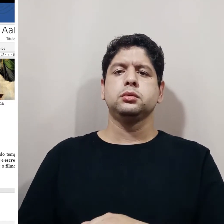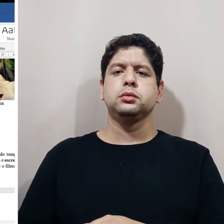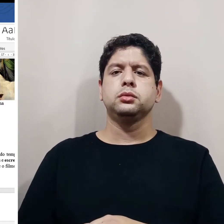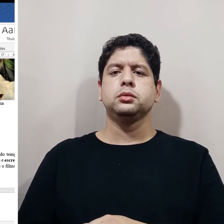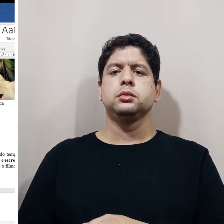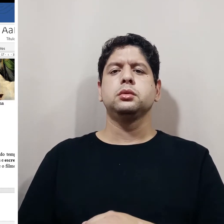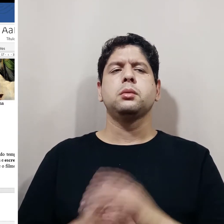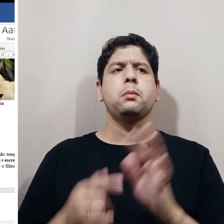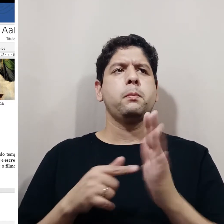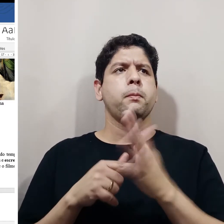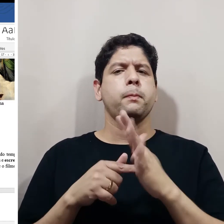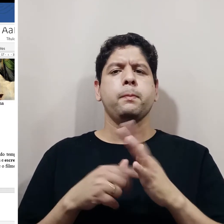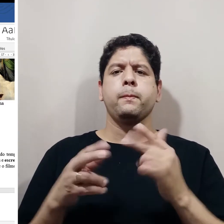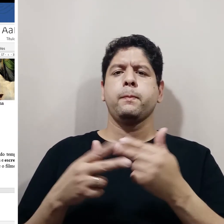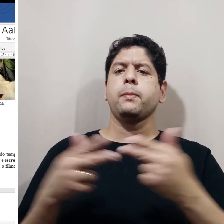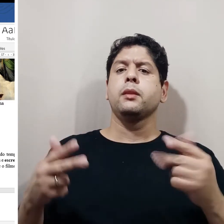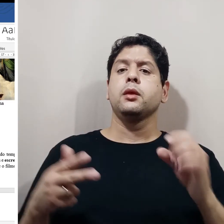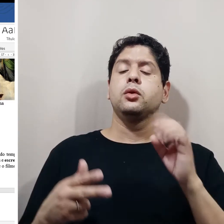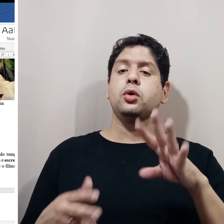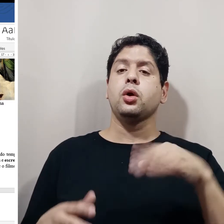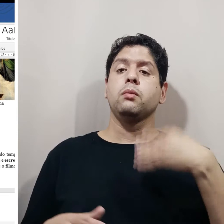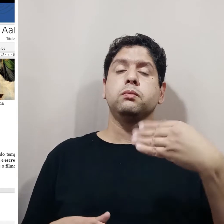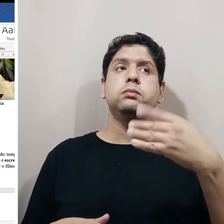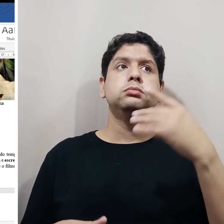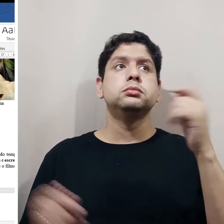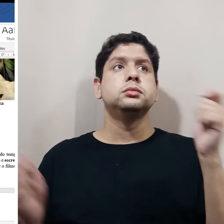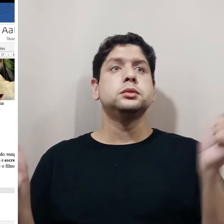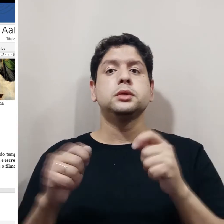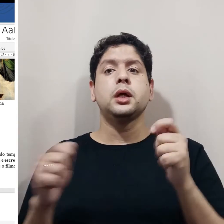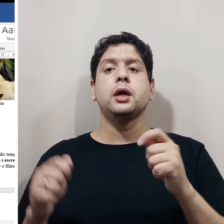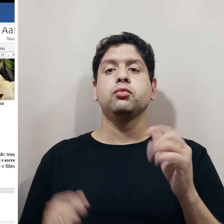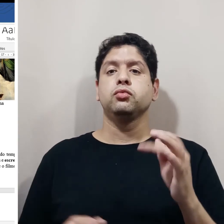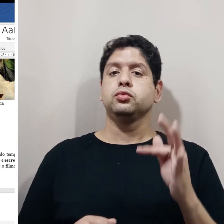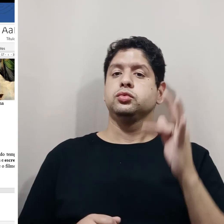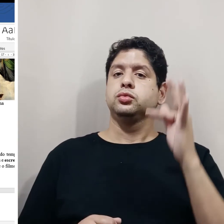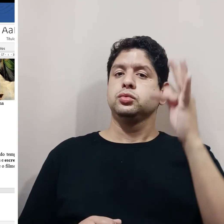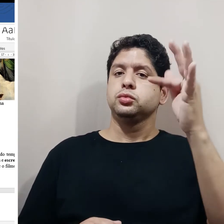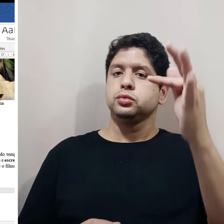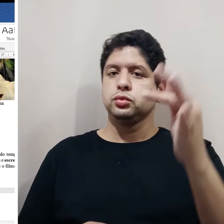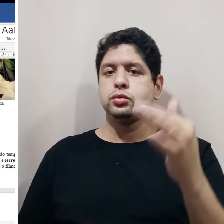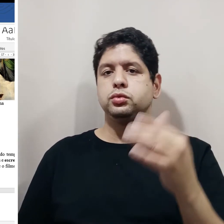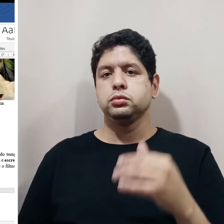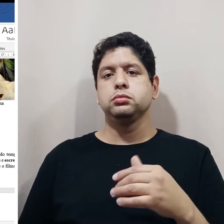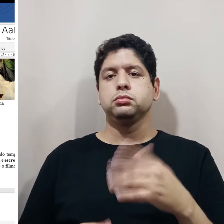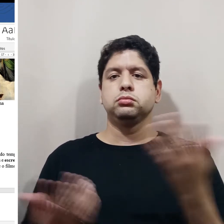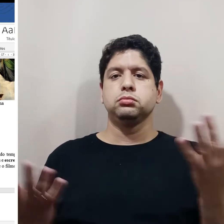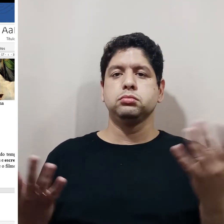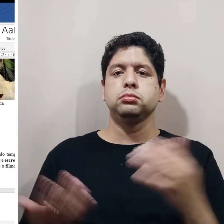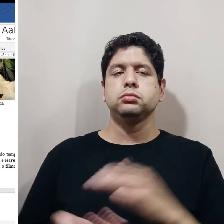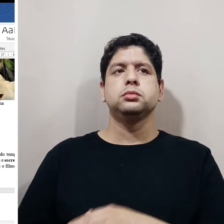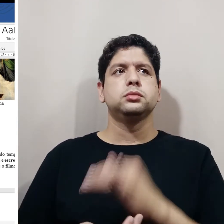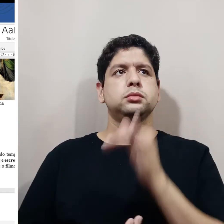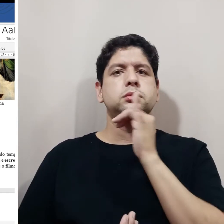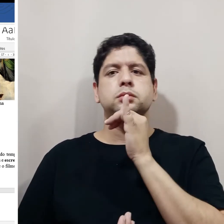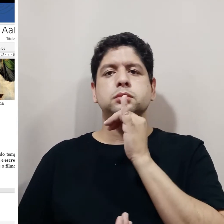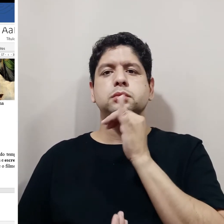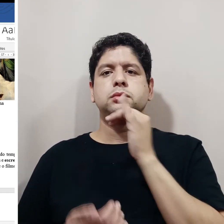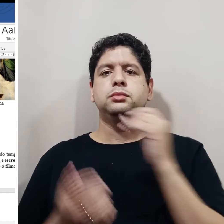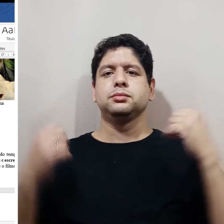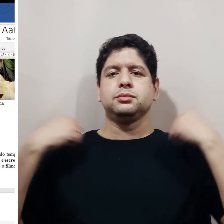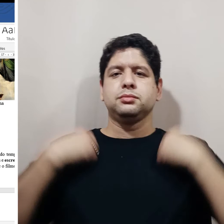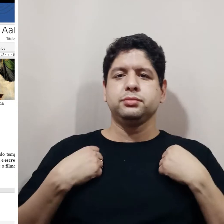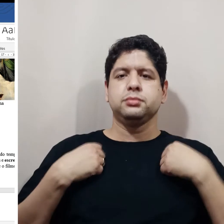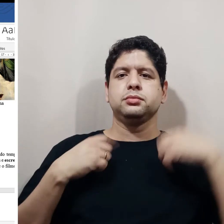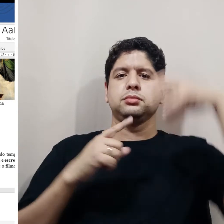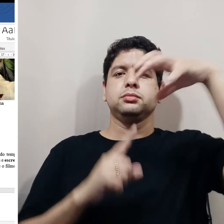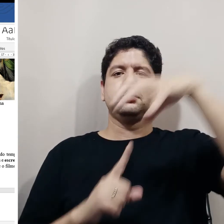também ele tem projetos, né, fez projetos aí de máquinas, né,